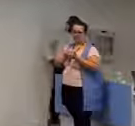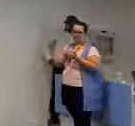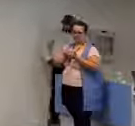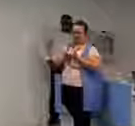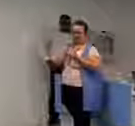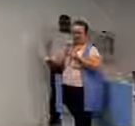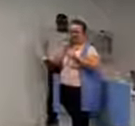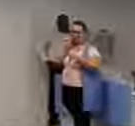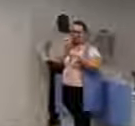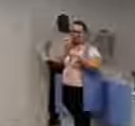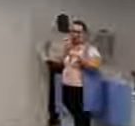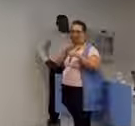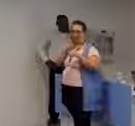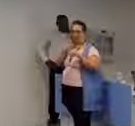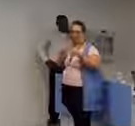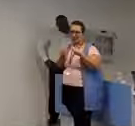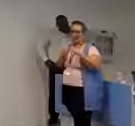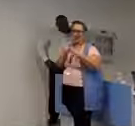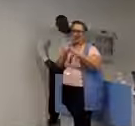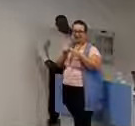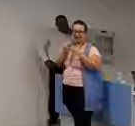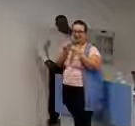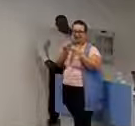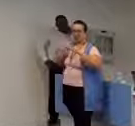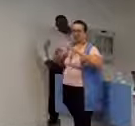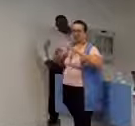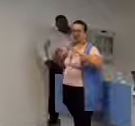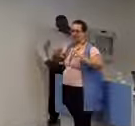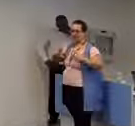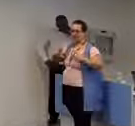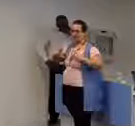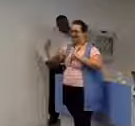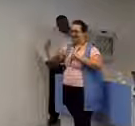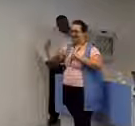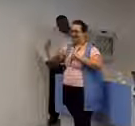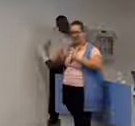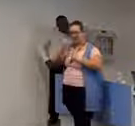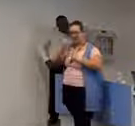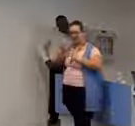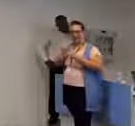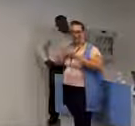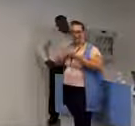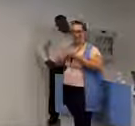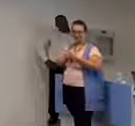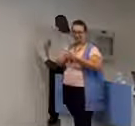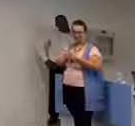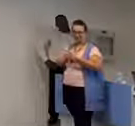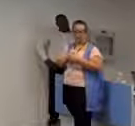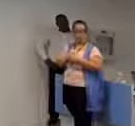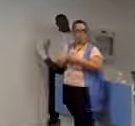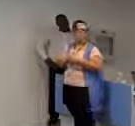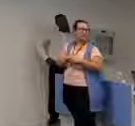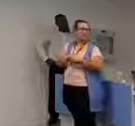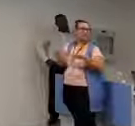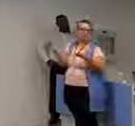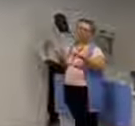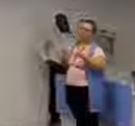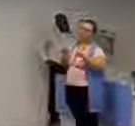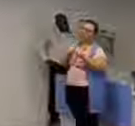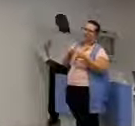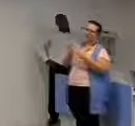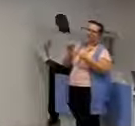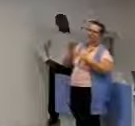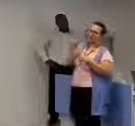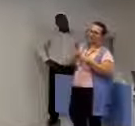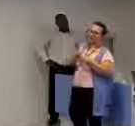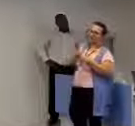conforme ficar batendo lá na frente, se aquilo lá soltar ou ceder ou acontecer alguma coisa. Então, assim, o ideal é ele no